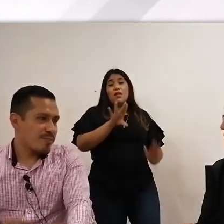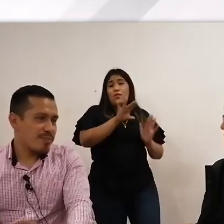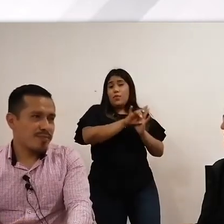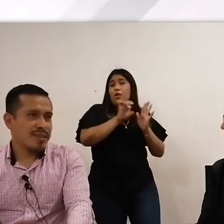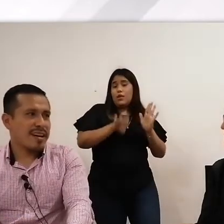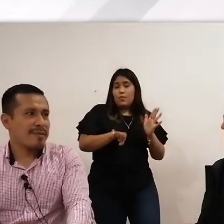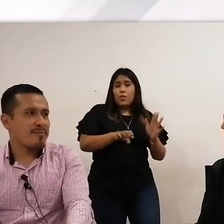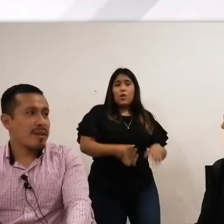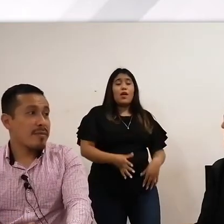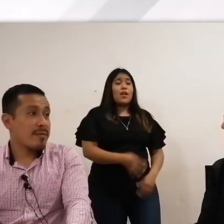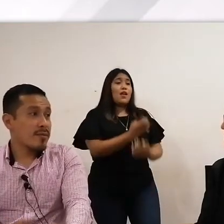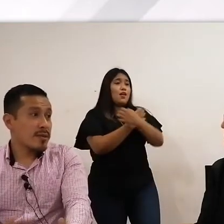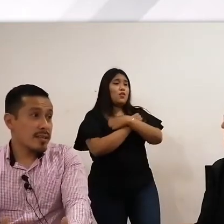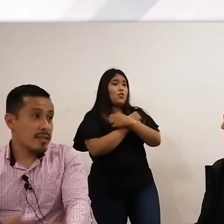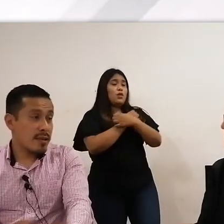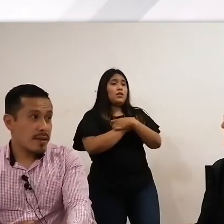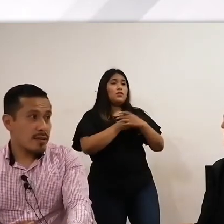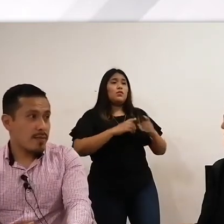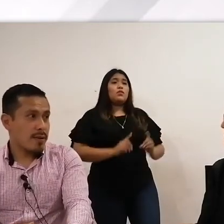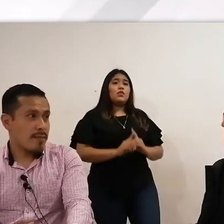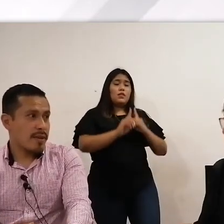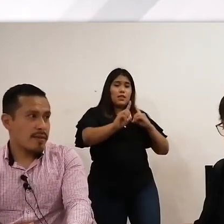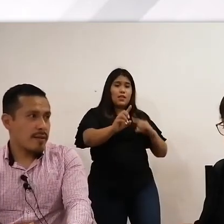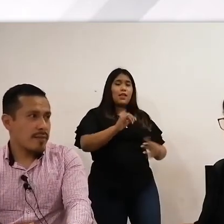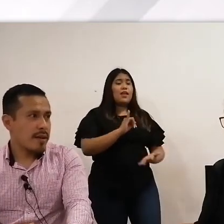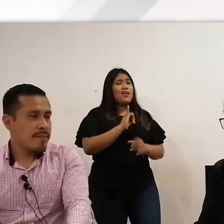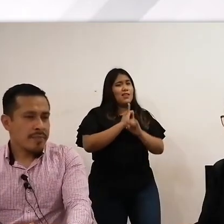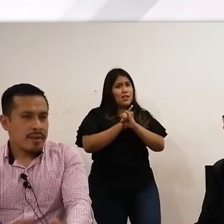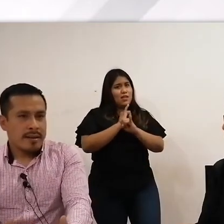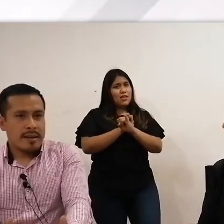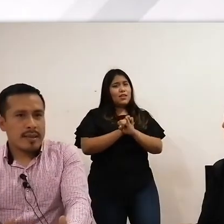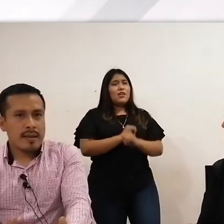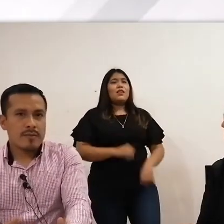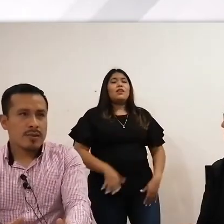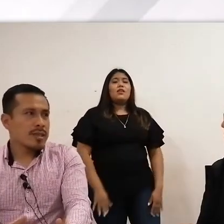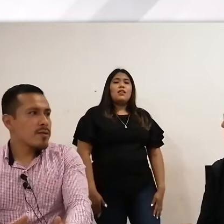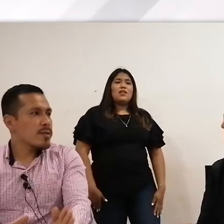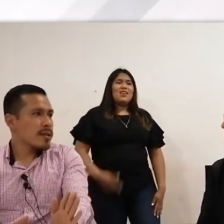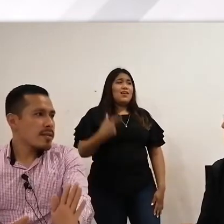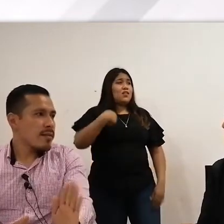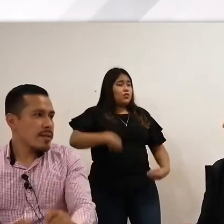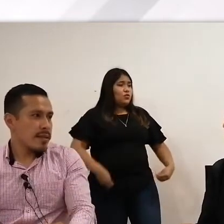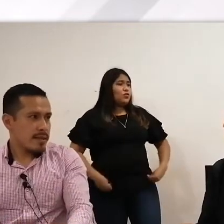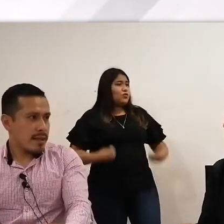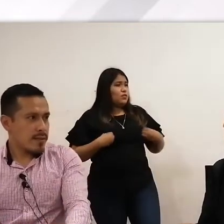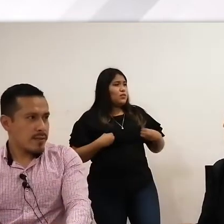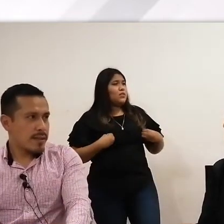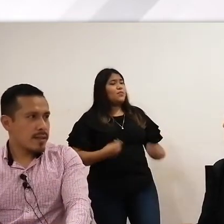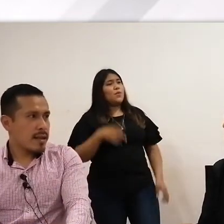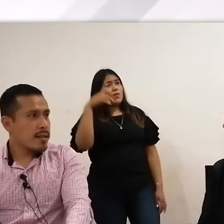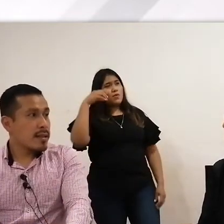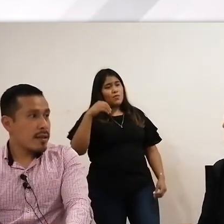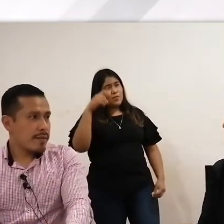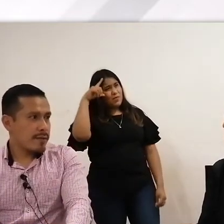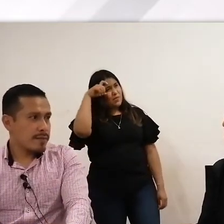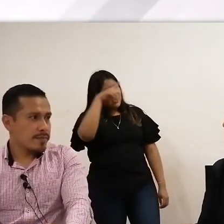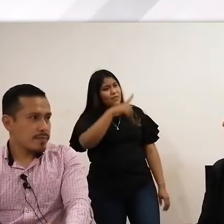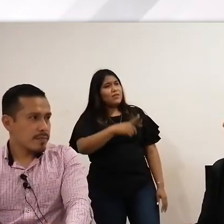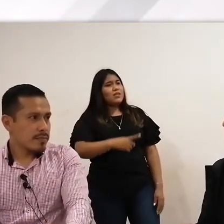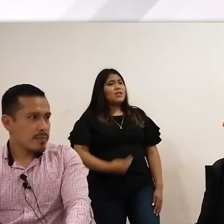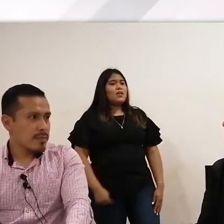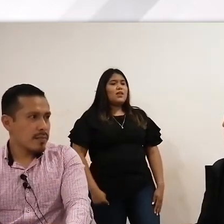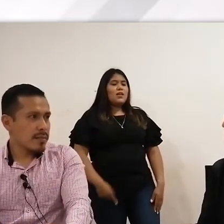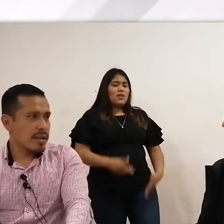distancia que vivimos desgraciadamente por la pandemia, teníamos chicos que estaban sentados frente al